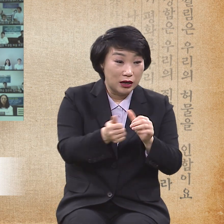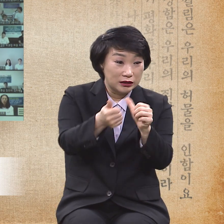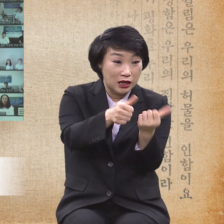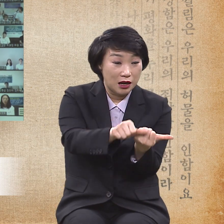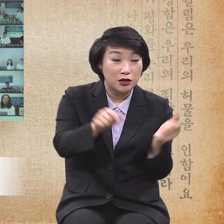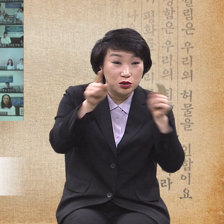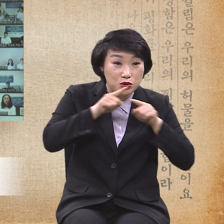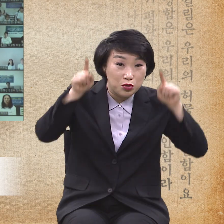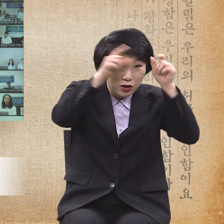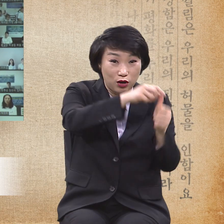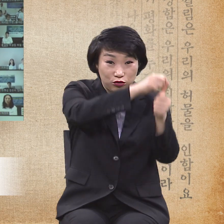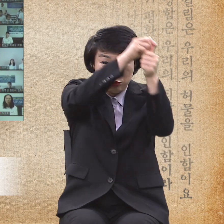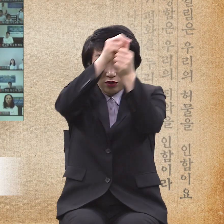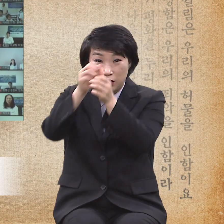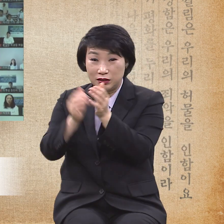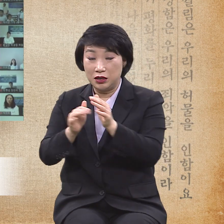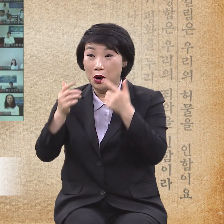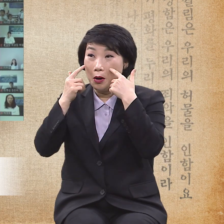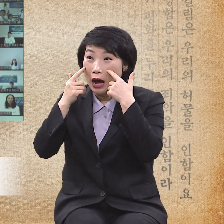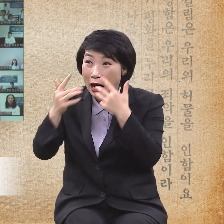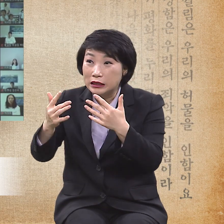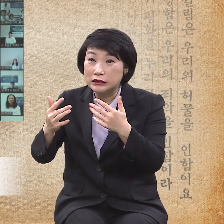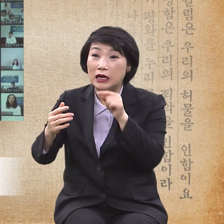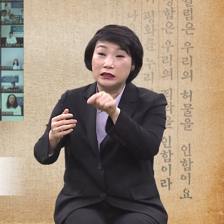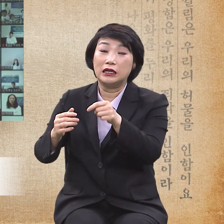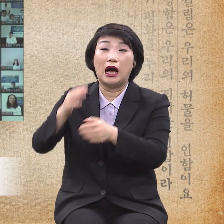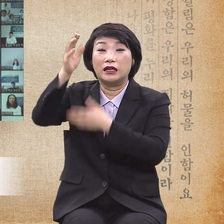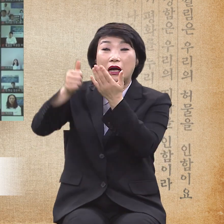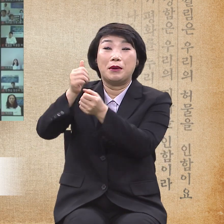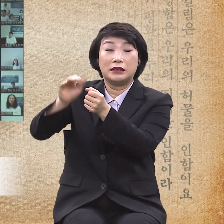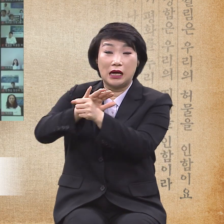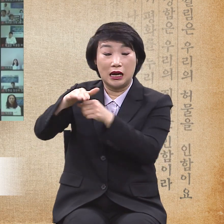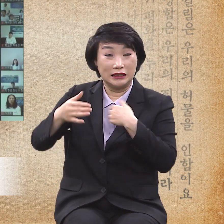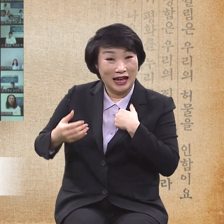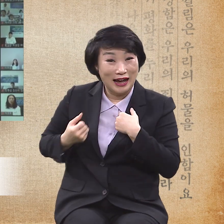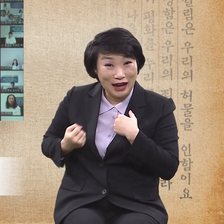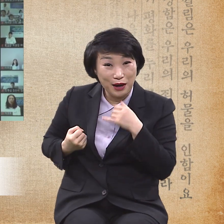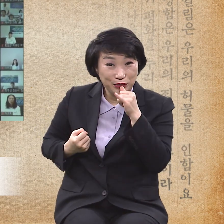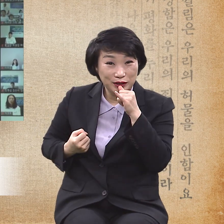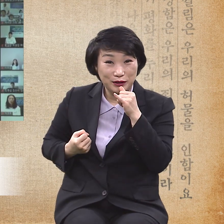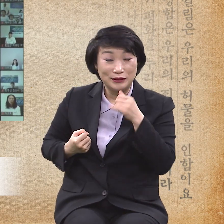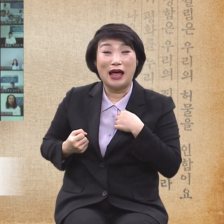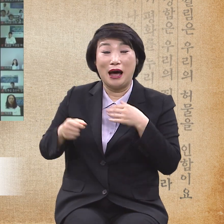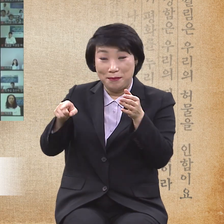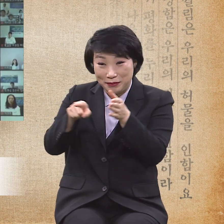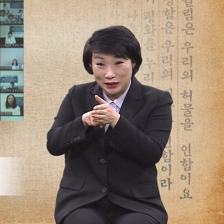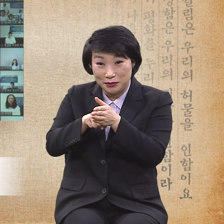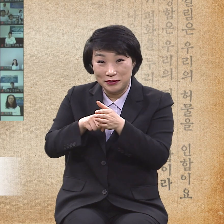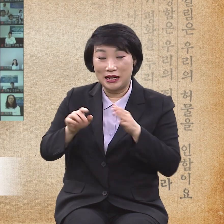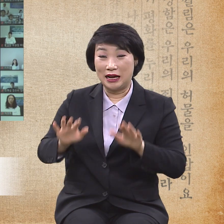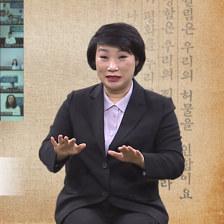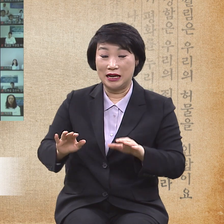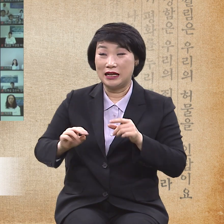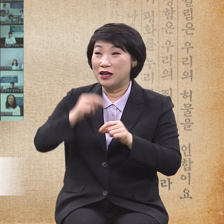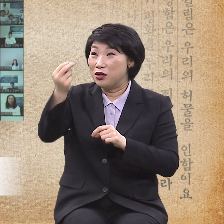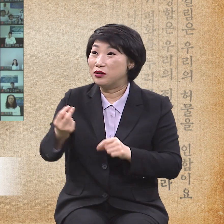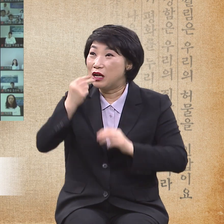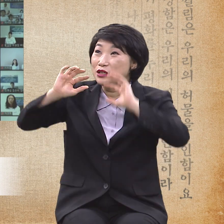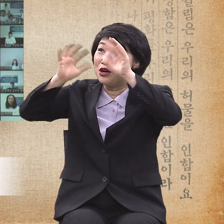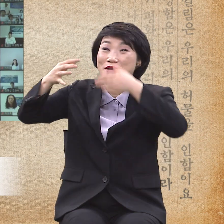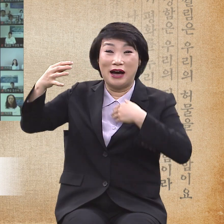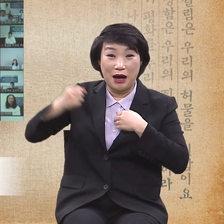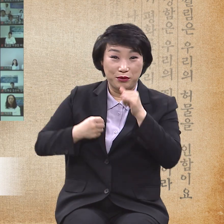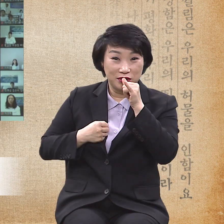사망과 지옥에서 구원했다는 확실한 그 사랑을 내가 가져서 믿음으로 나는 영생과 천국을